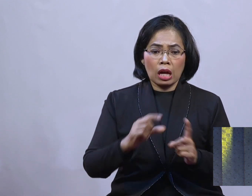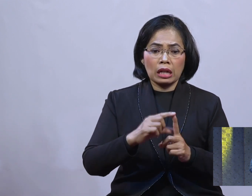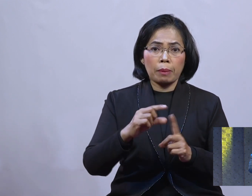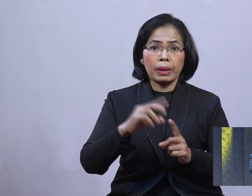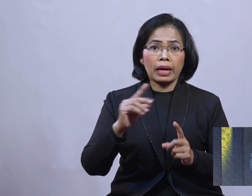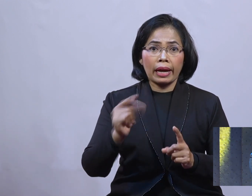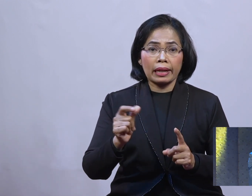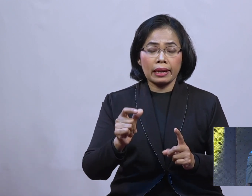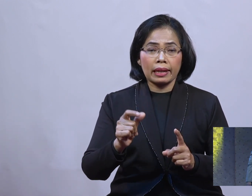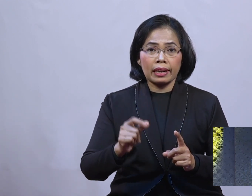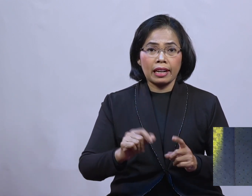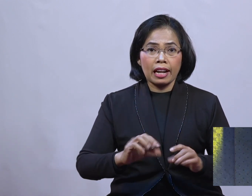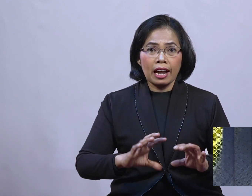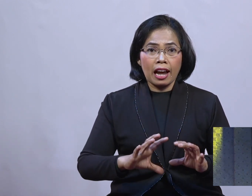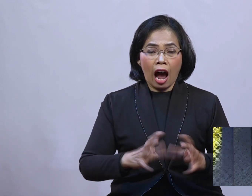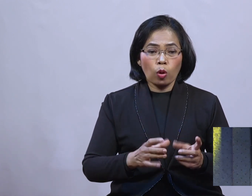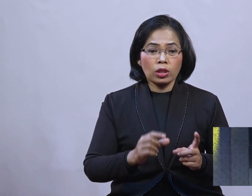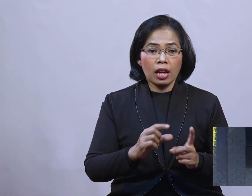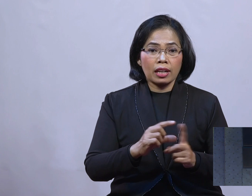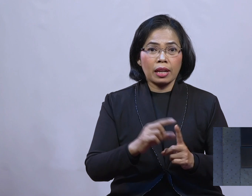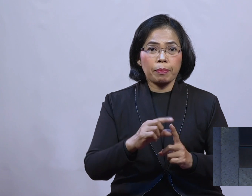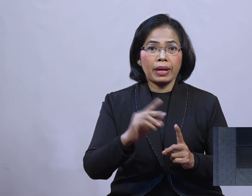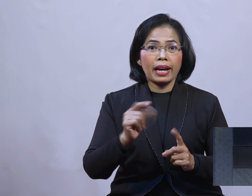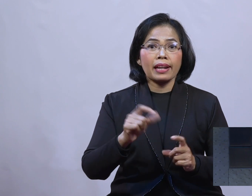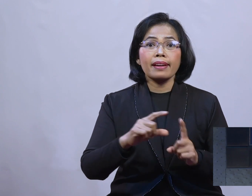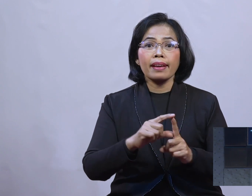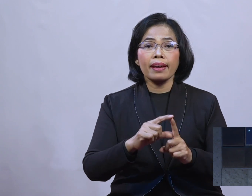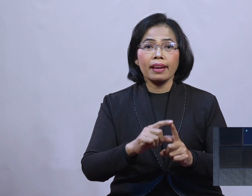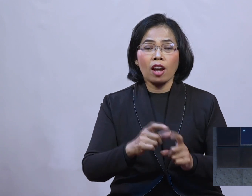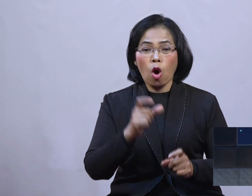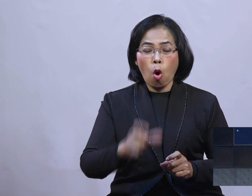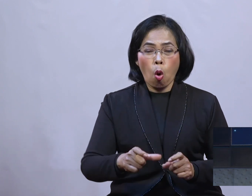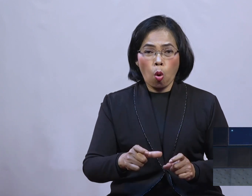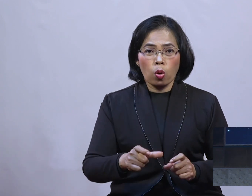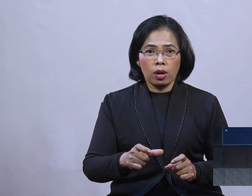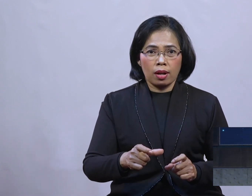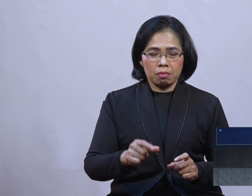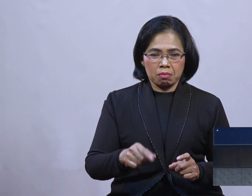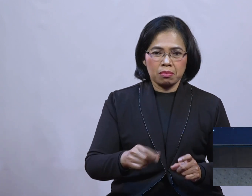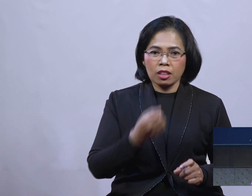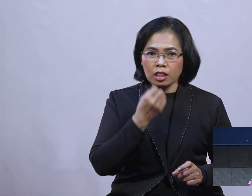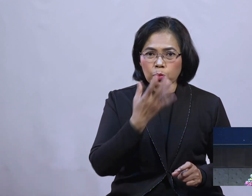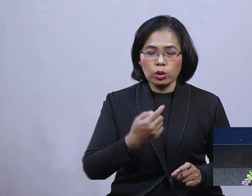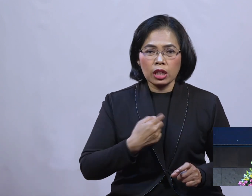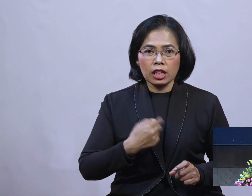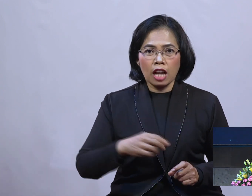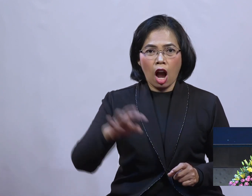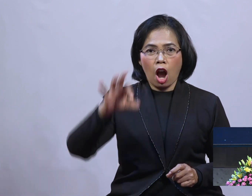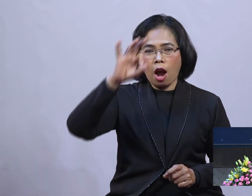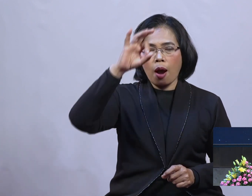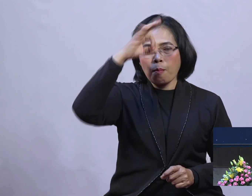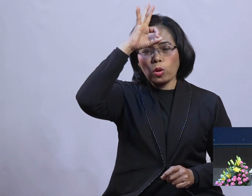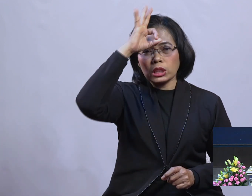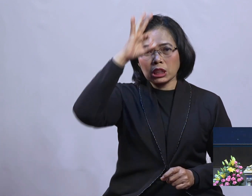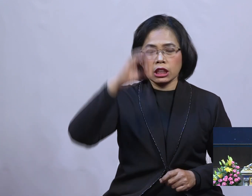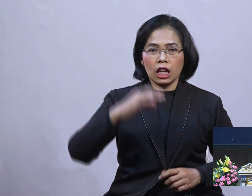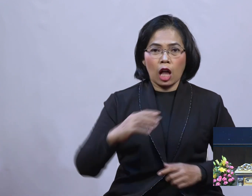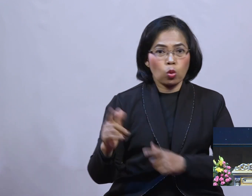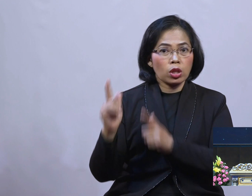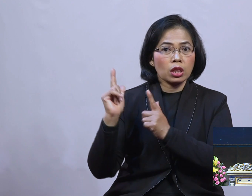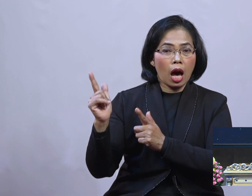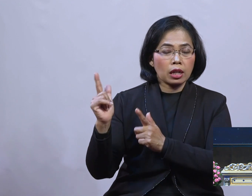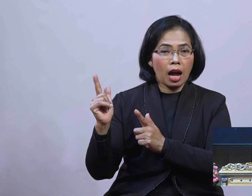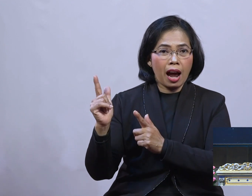orang yang menyebut dirinya anggota DPRD orang yang menyebut dirinya polisi orang yang menyebutnya tentara